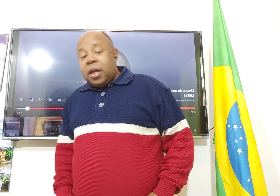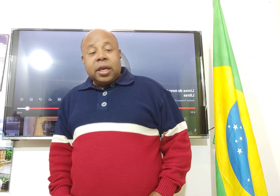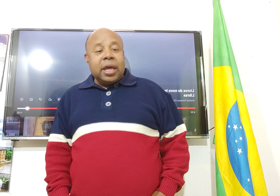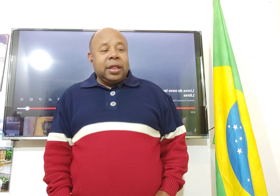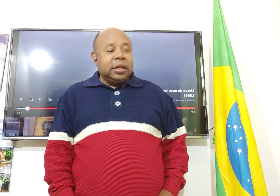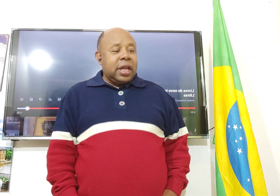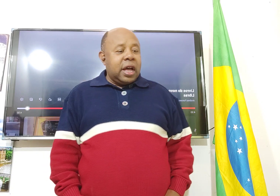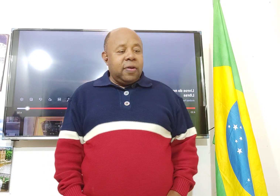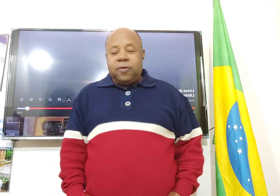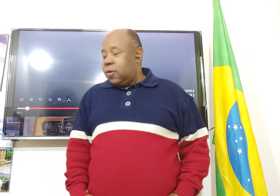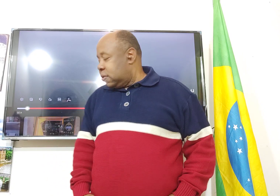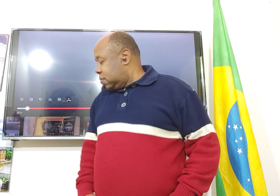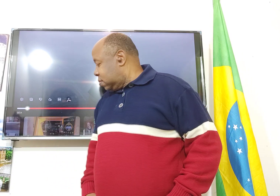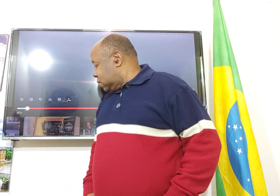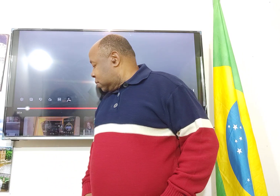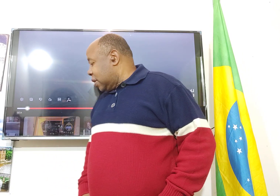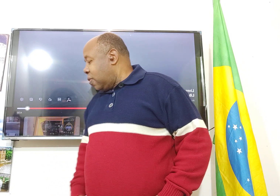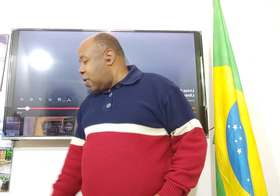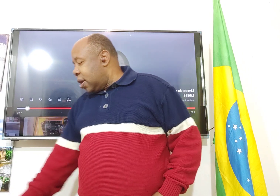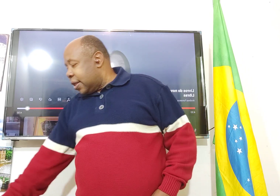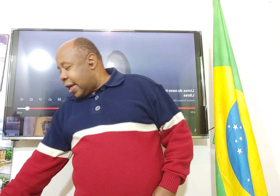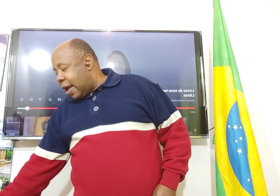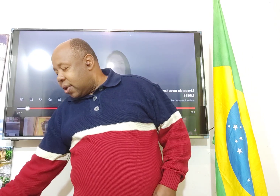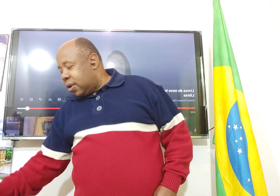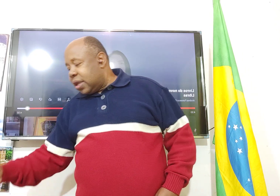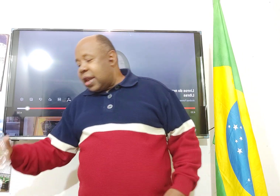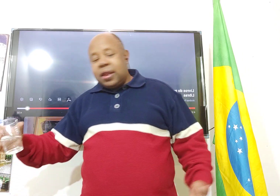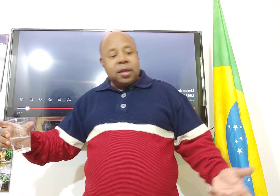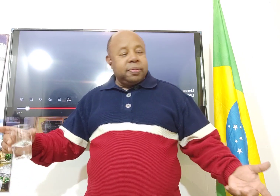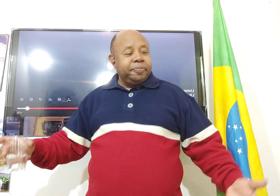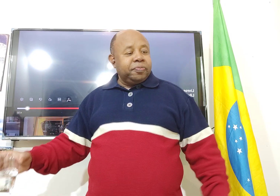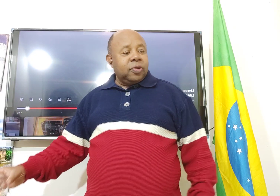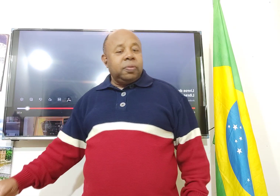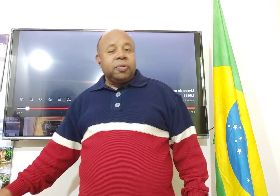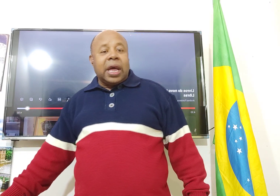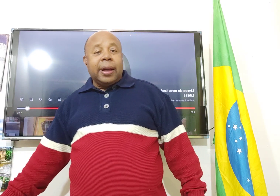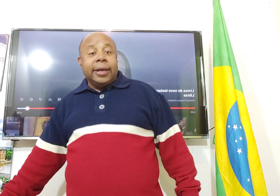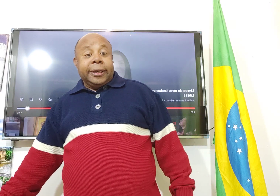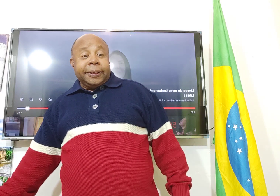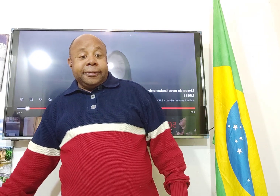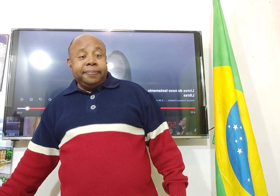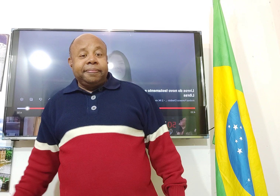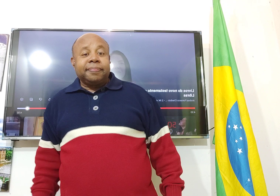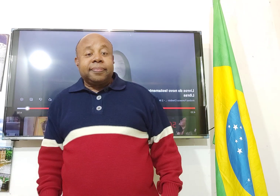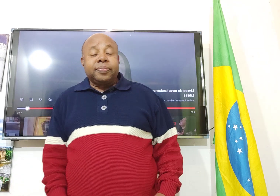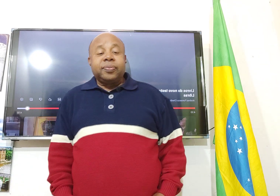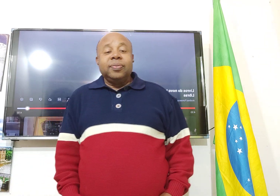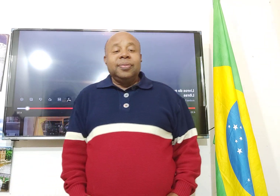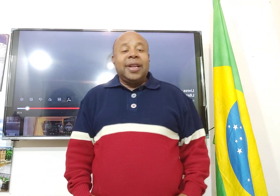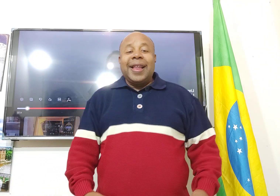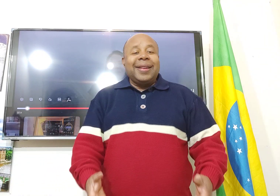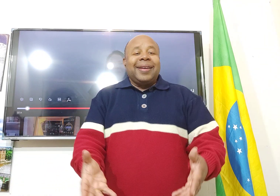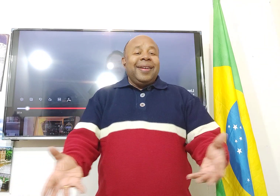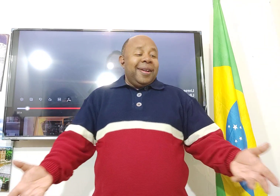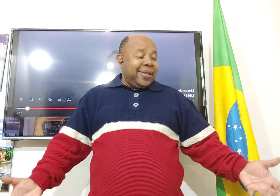quem acertar, eu vou dar um gole dessa água aqui. Não tem nada aqui, viu? Vamos lá. Tem